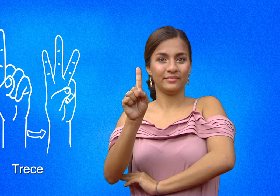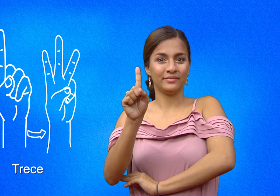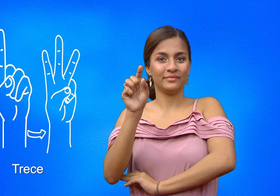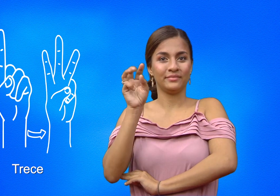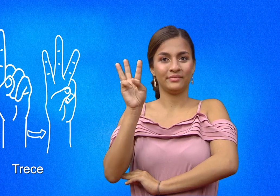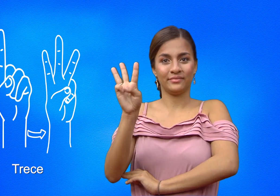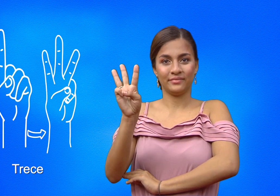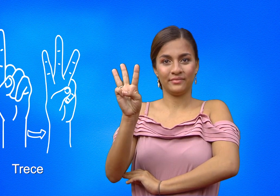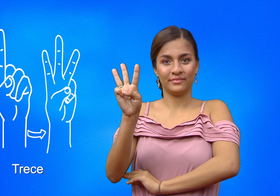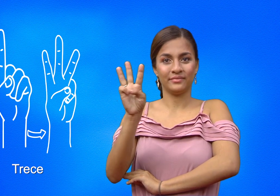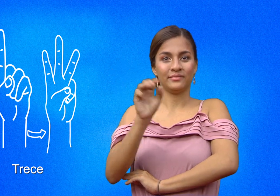13